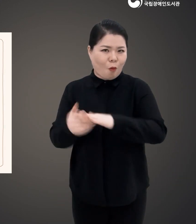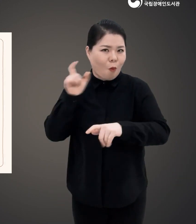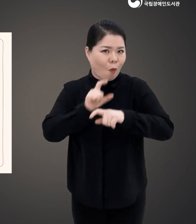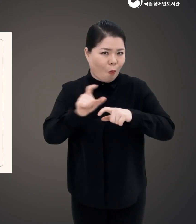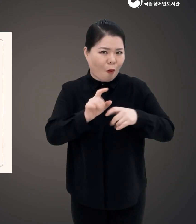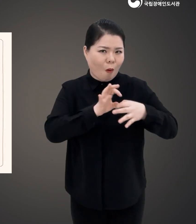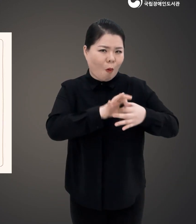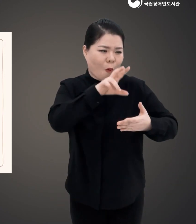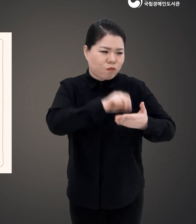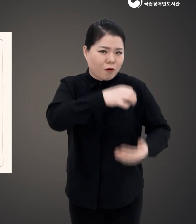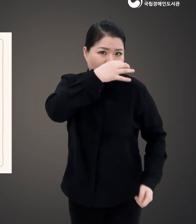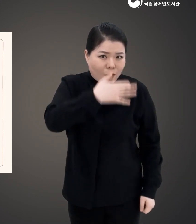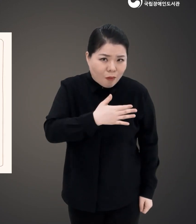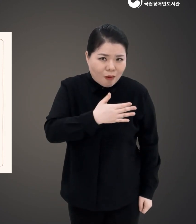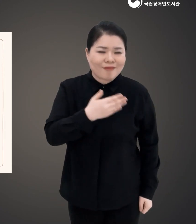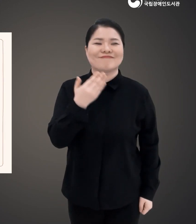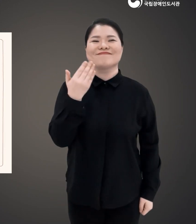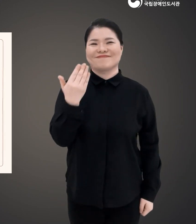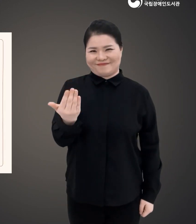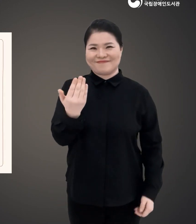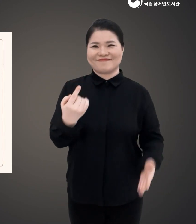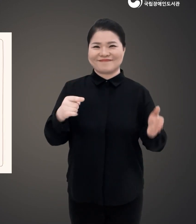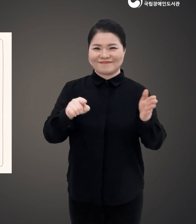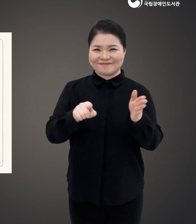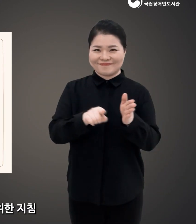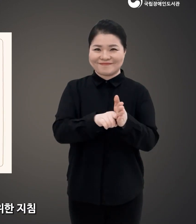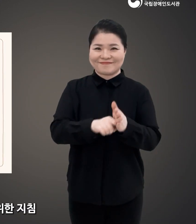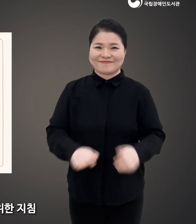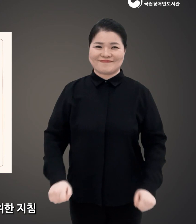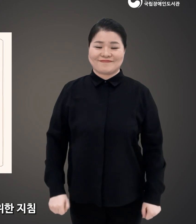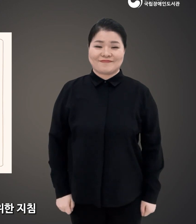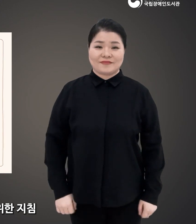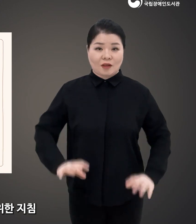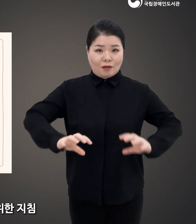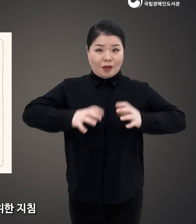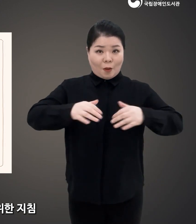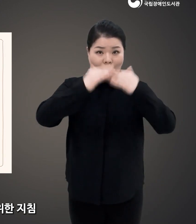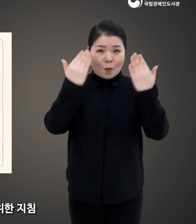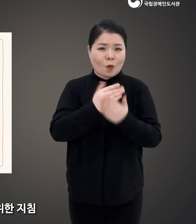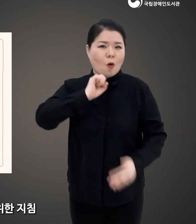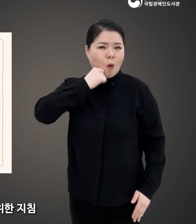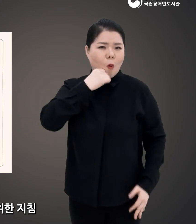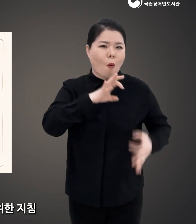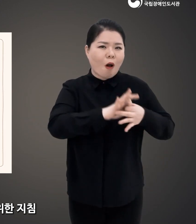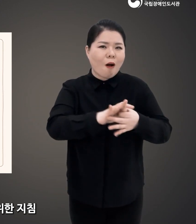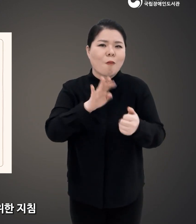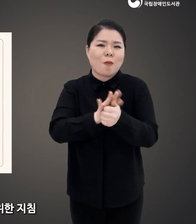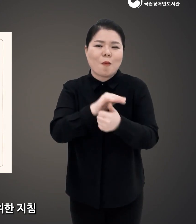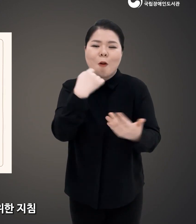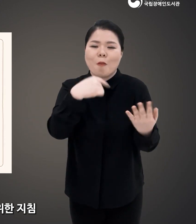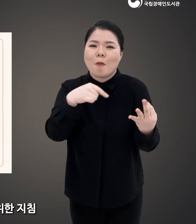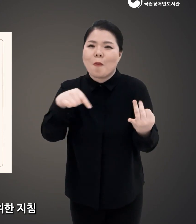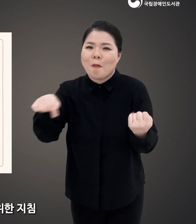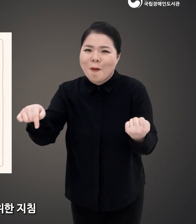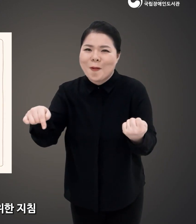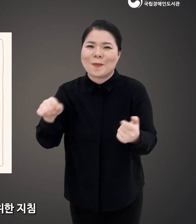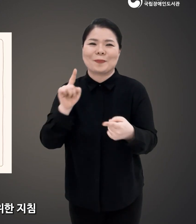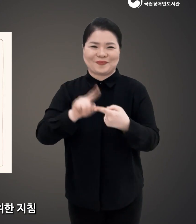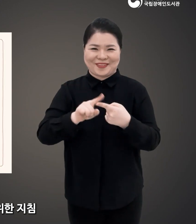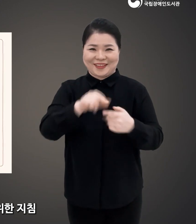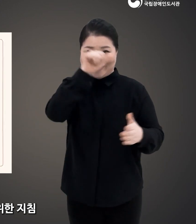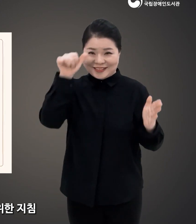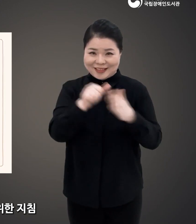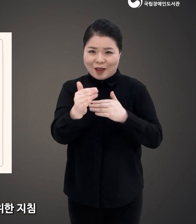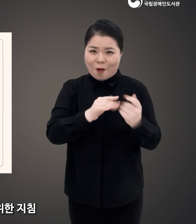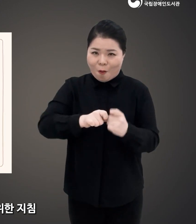관계 문제로 발목 잡힌 당신을 위한 인생 관록의 새언니가 들려주는 세상 모든 관계를 위한